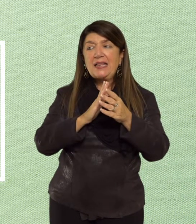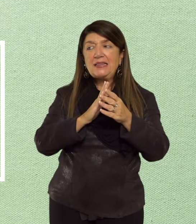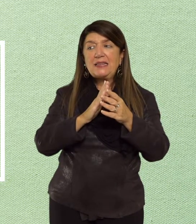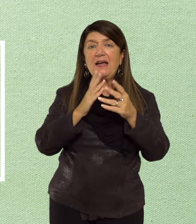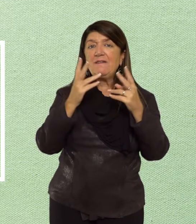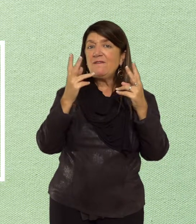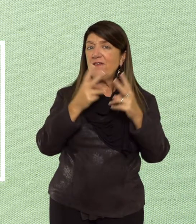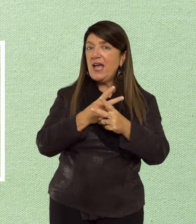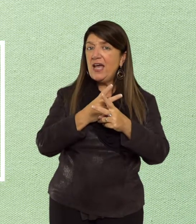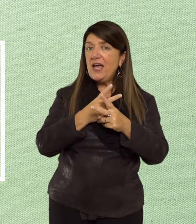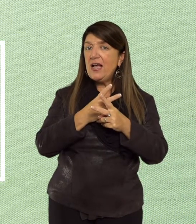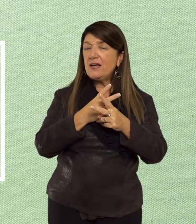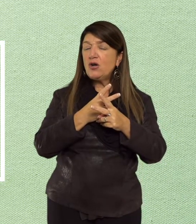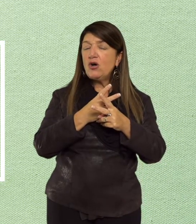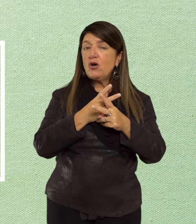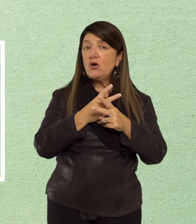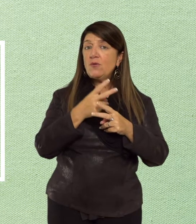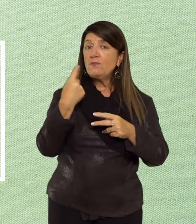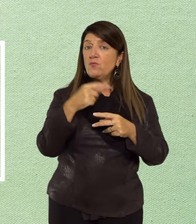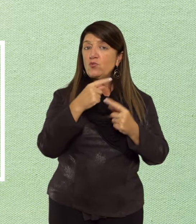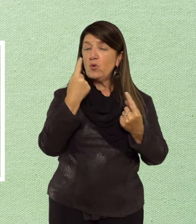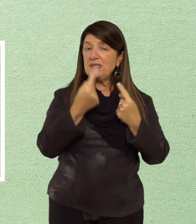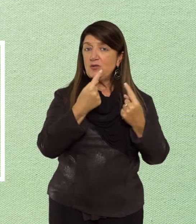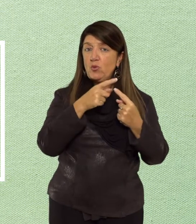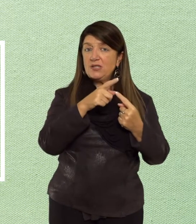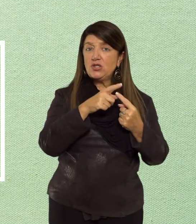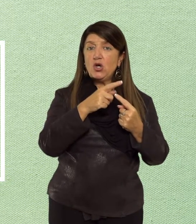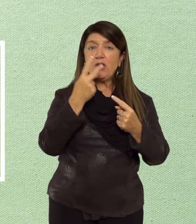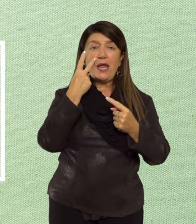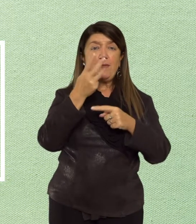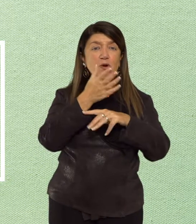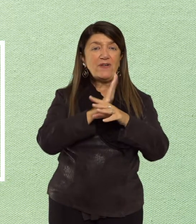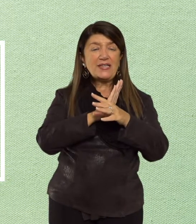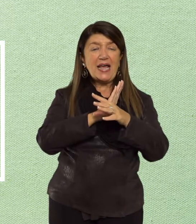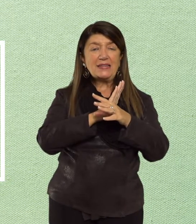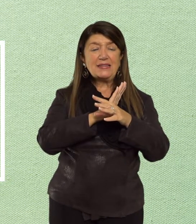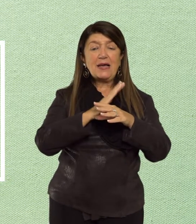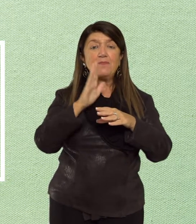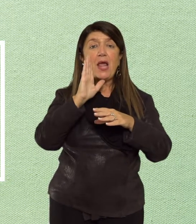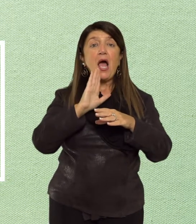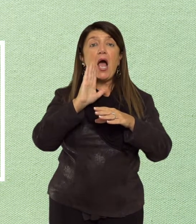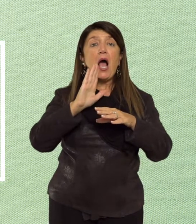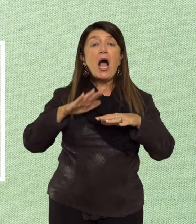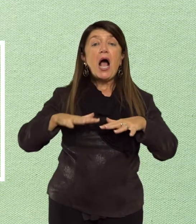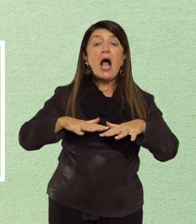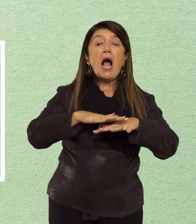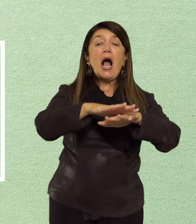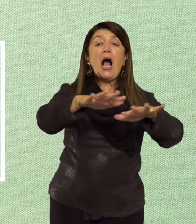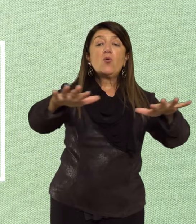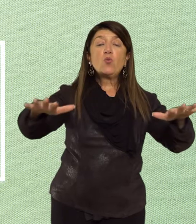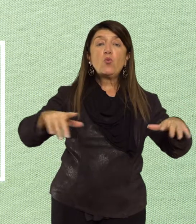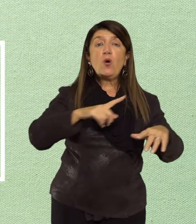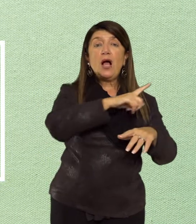come si approccia un atleta ipovedente nel tuo caso all'acqua? Cosa fa? Su cosa si basa per la sua